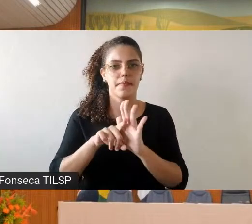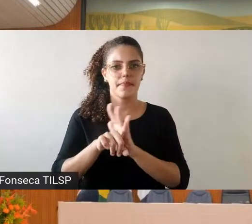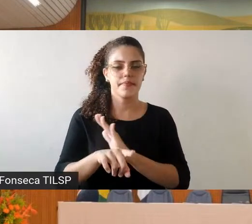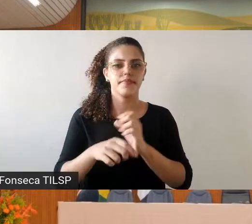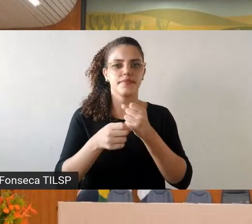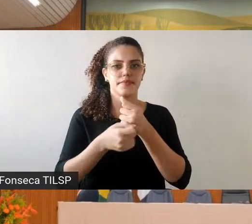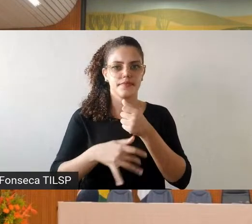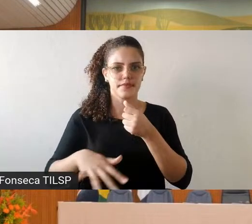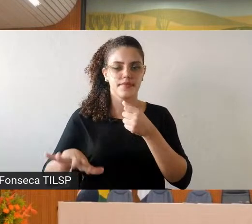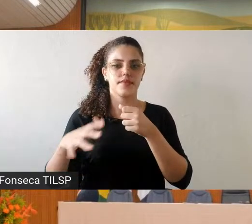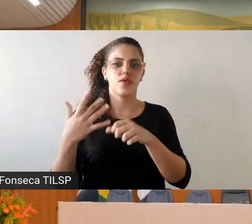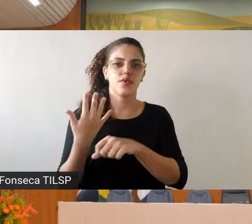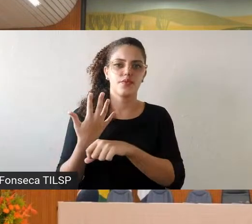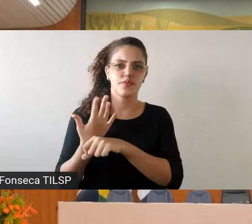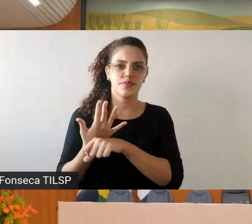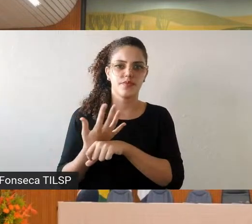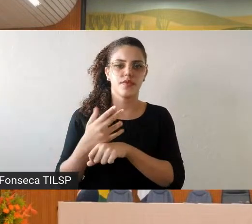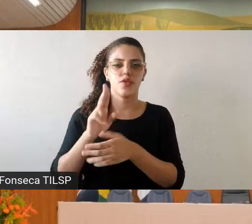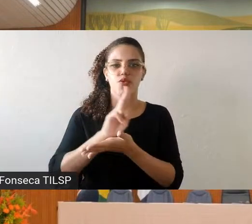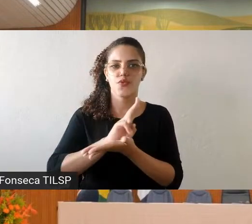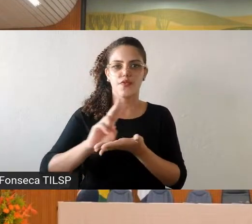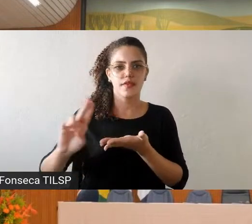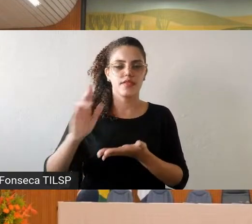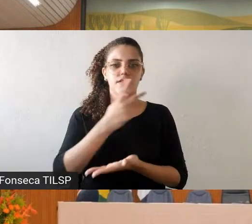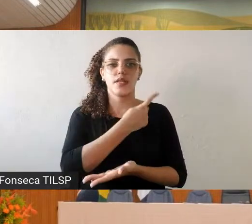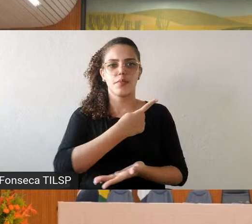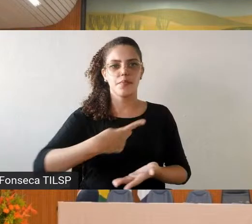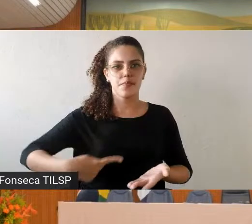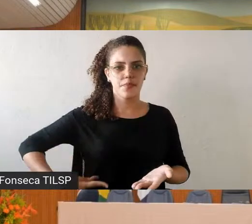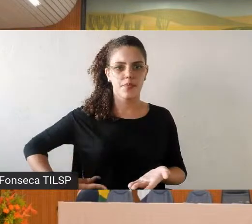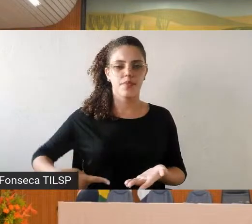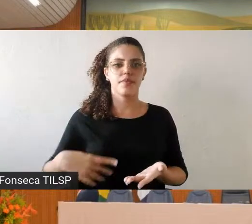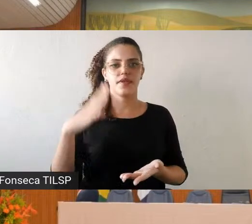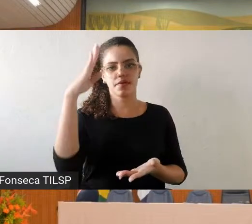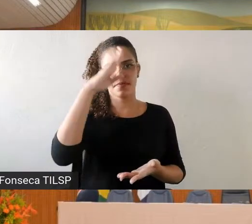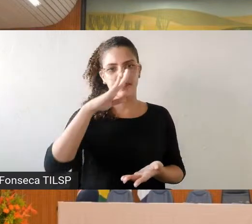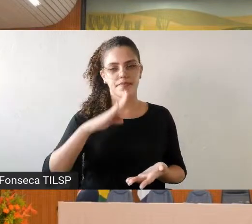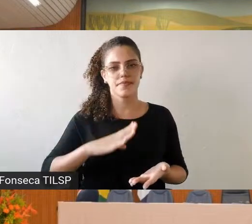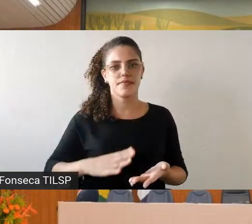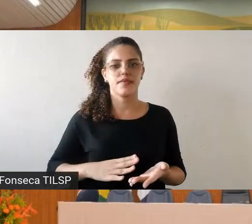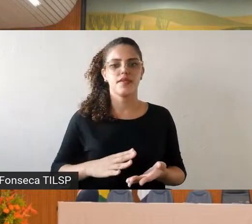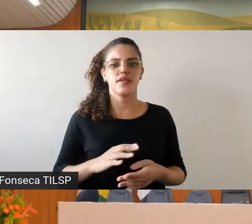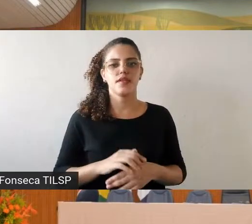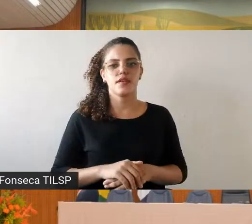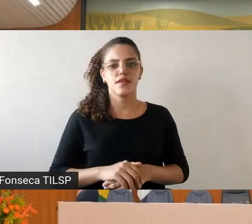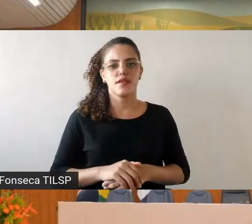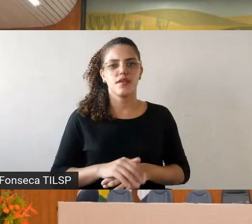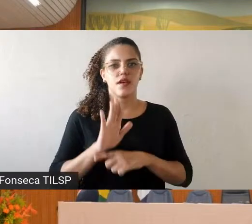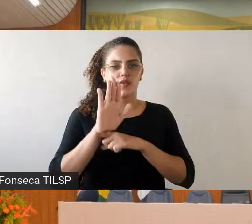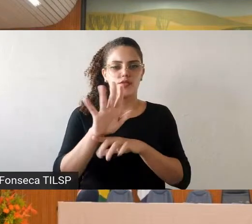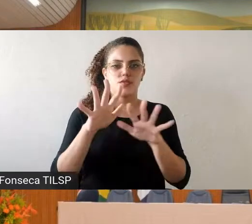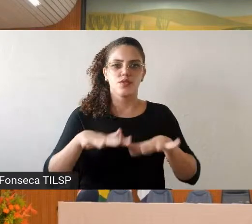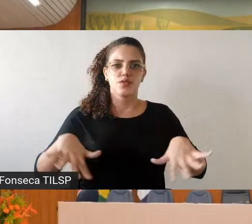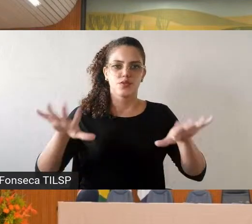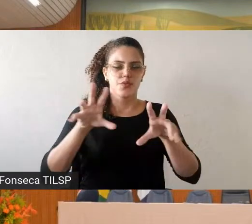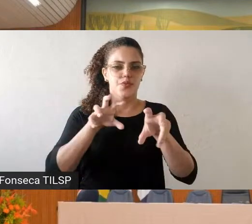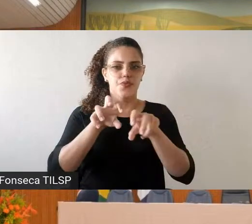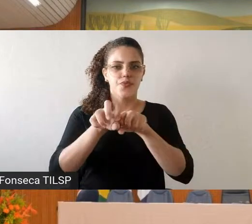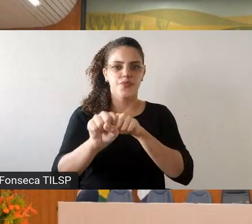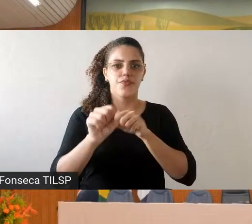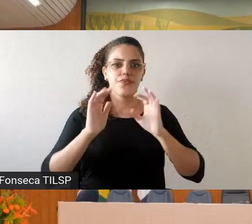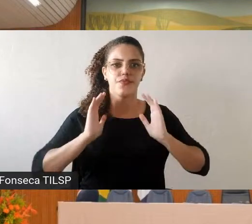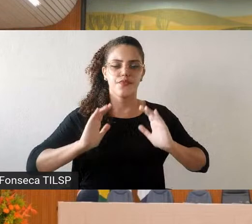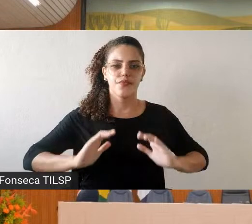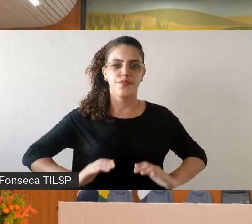federais formam um tripé indissociável e que traz uma formação cidadã para todos aqueles que fazem parte